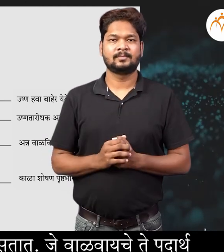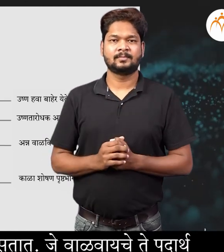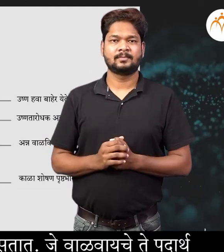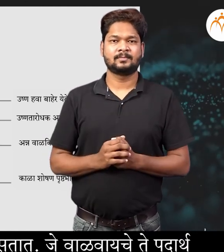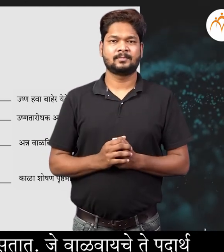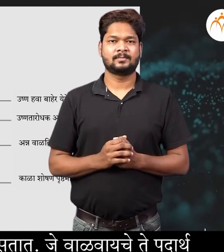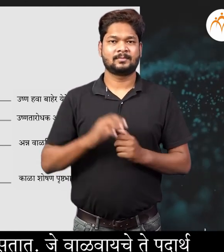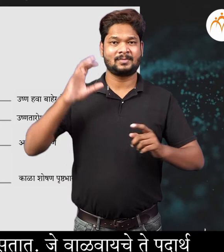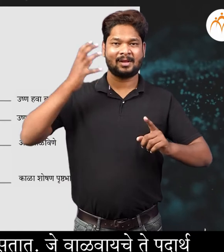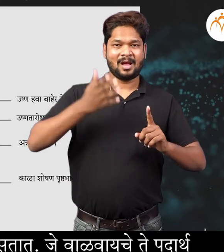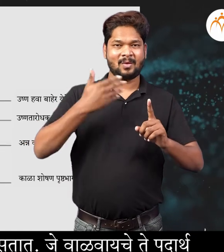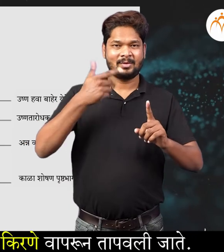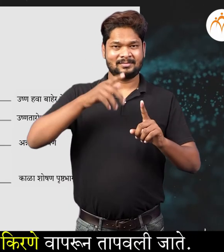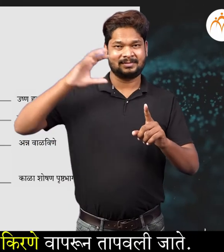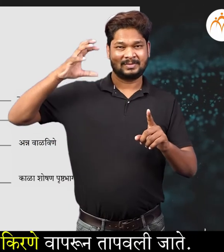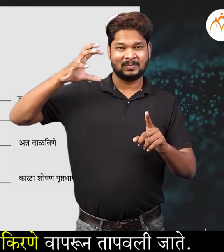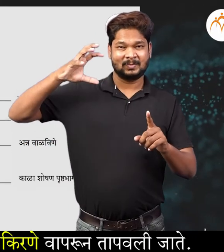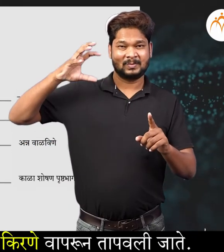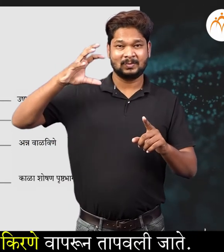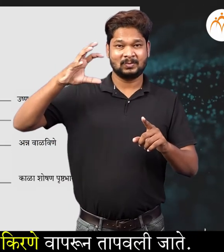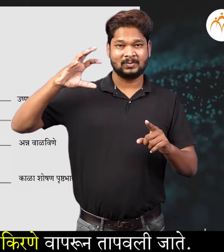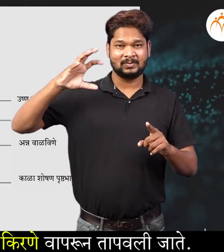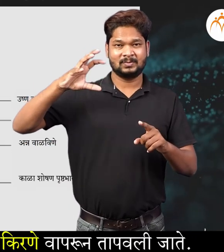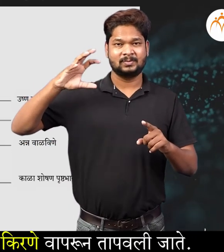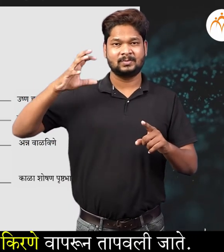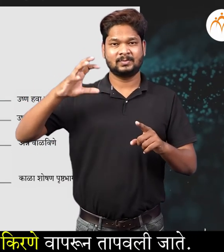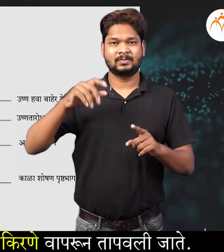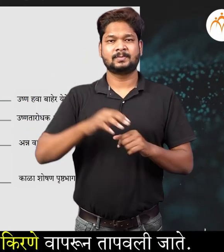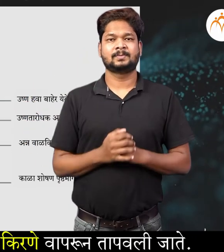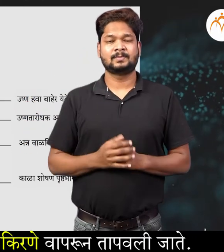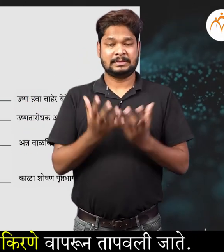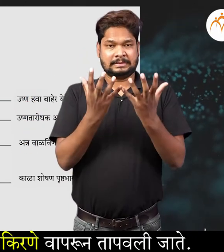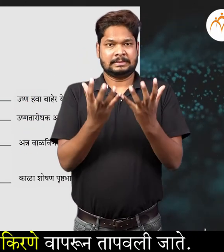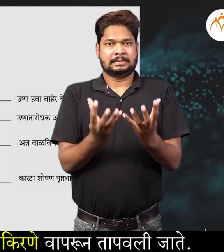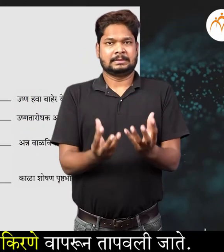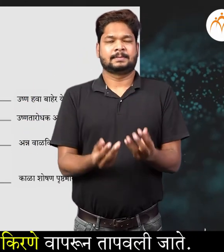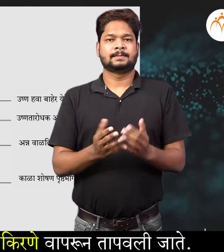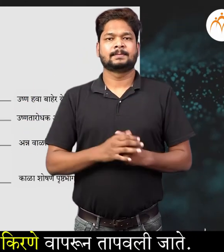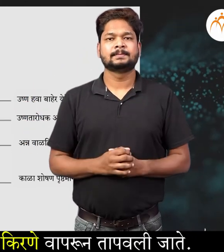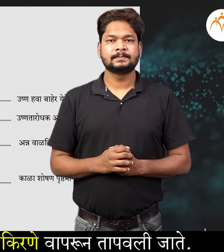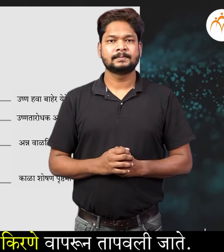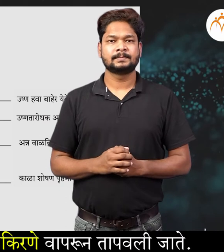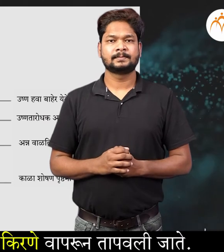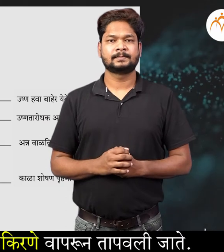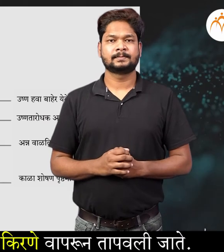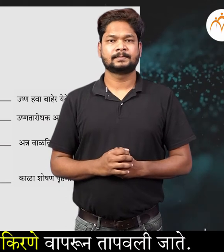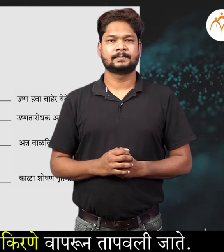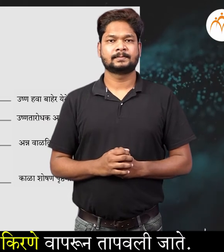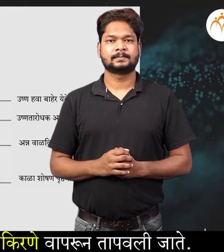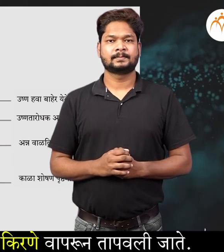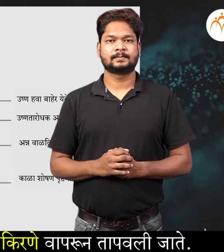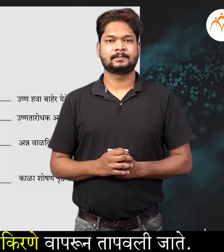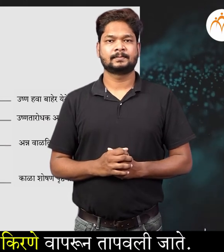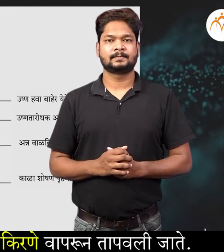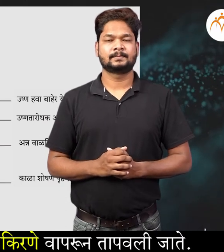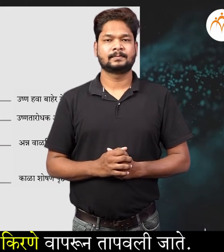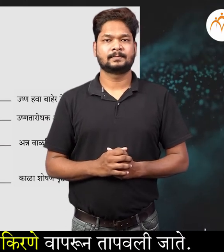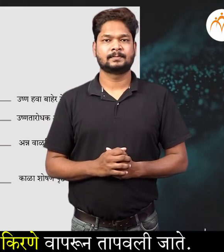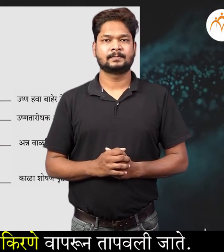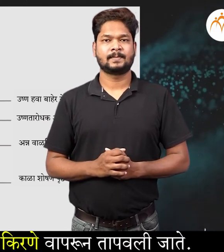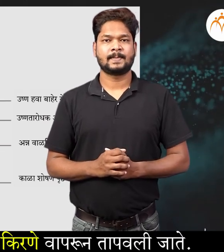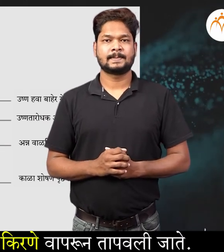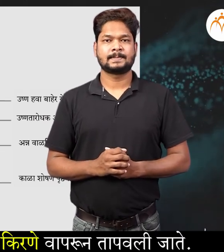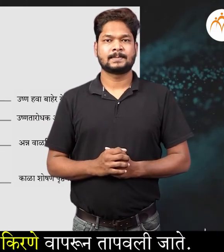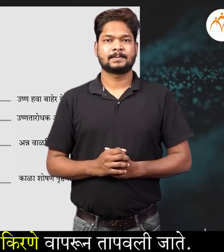प